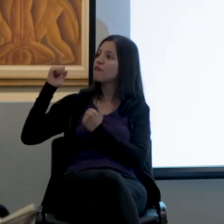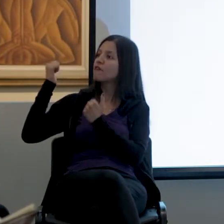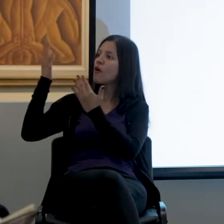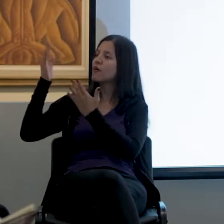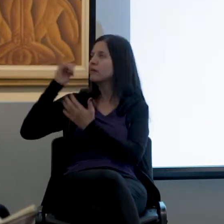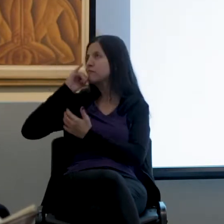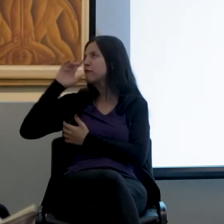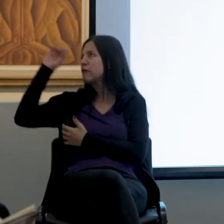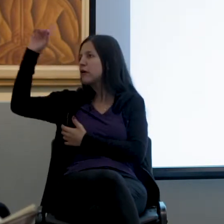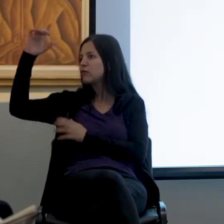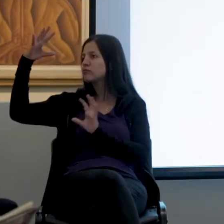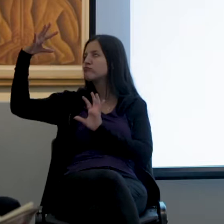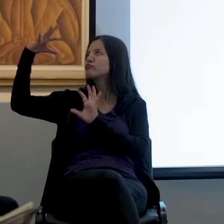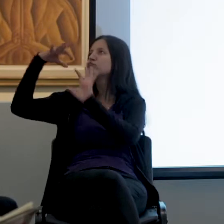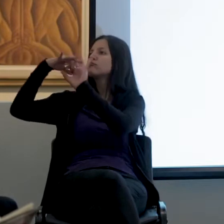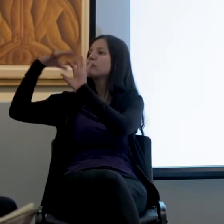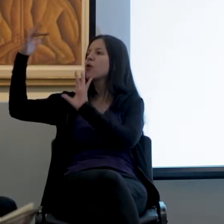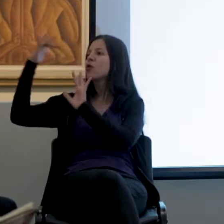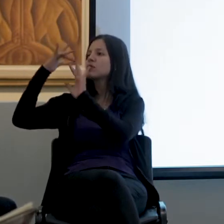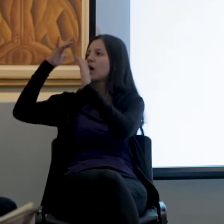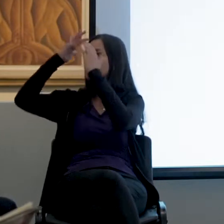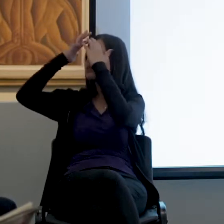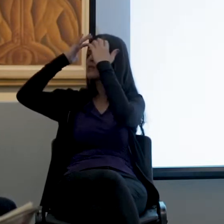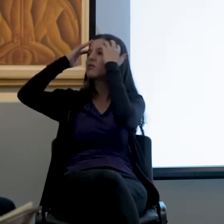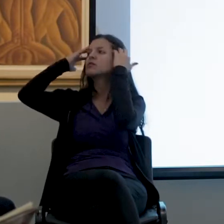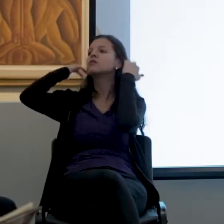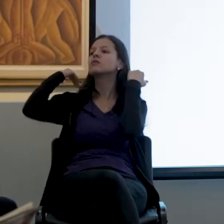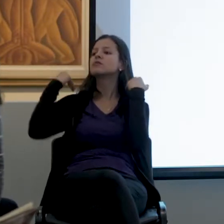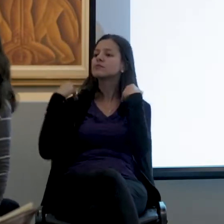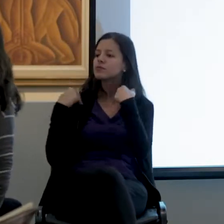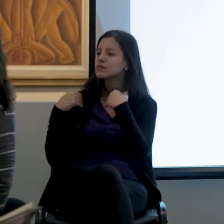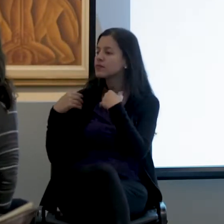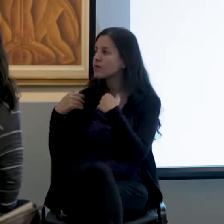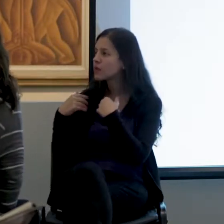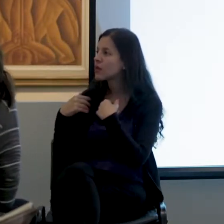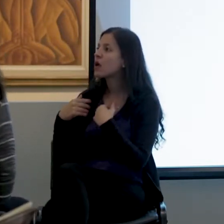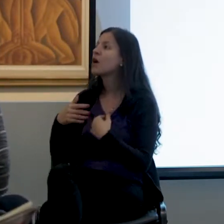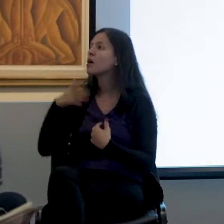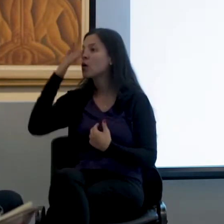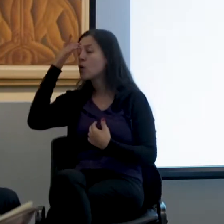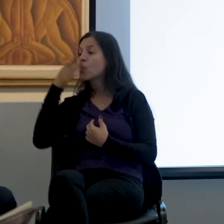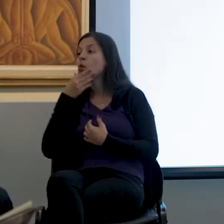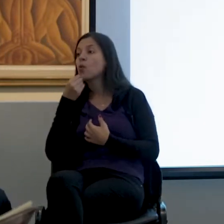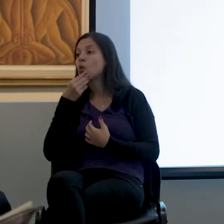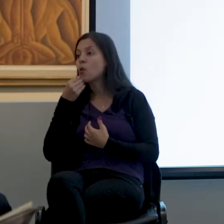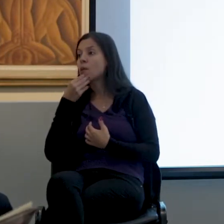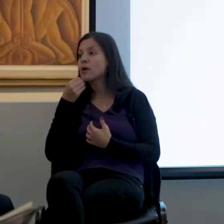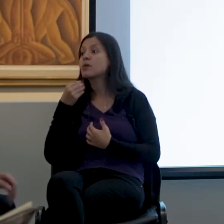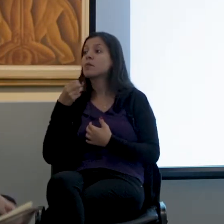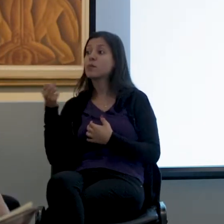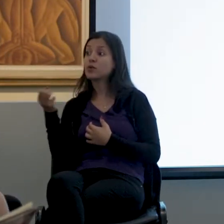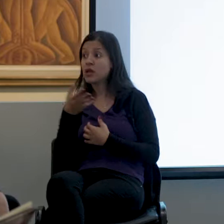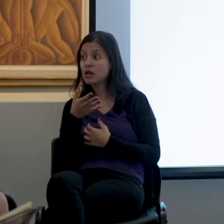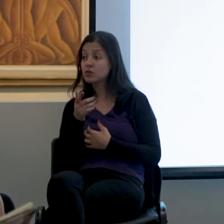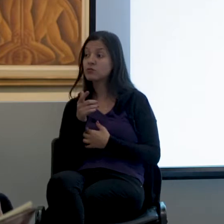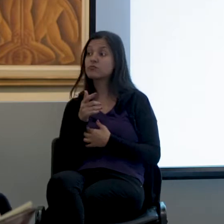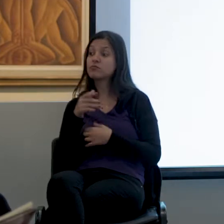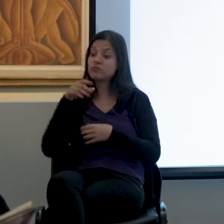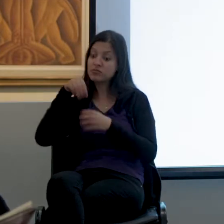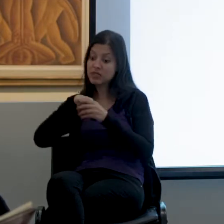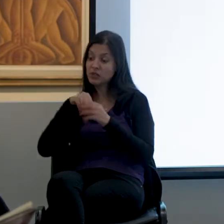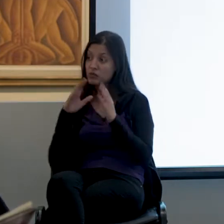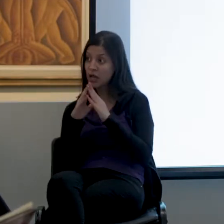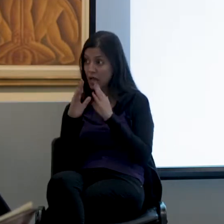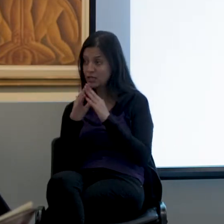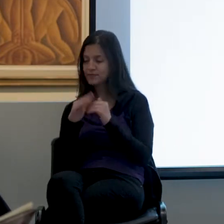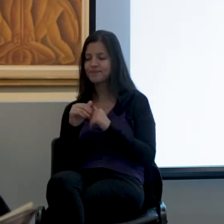né? O homem moderno, dentro da sua casa, no bar, seja onde for, quando